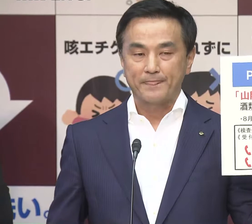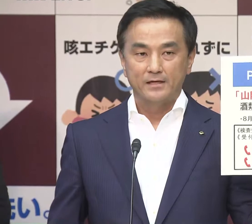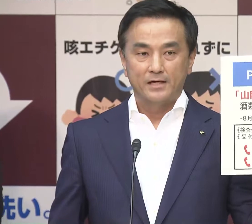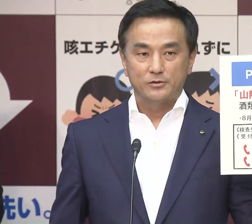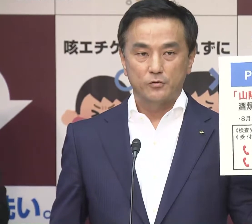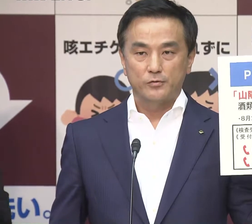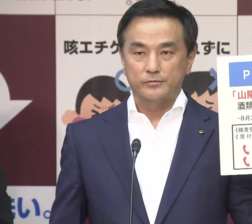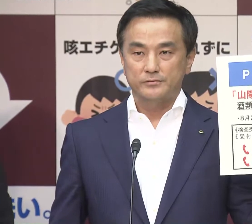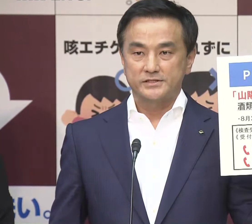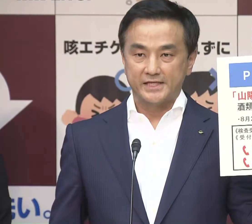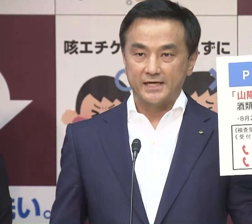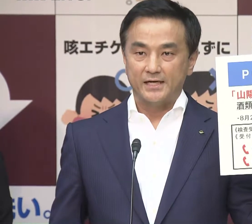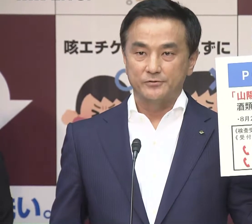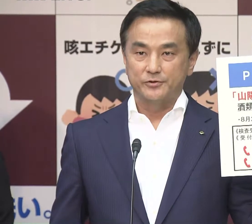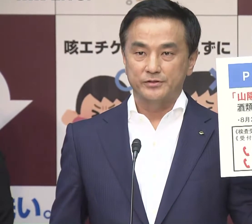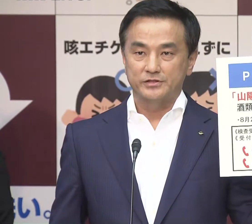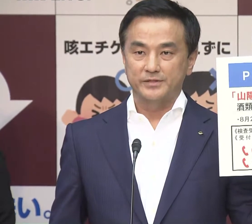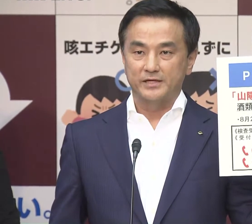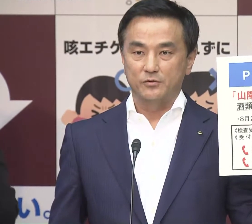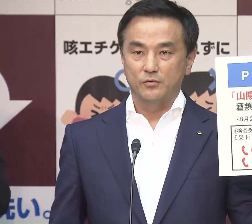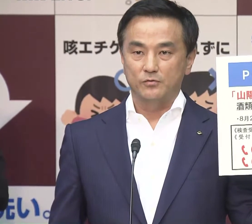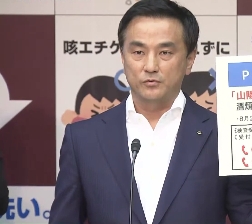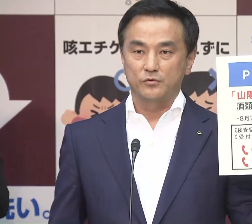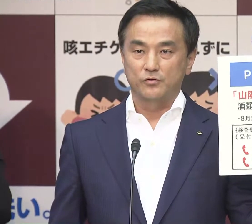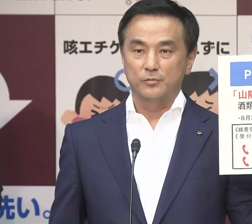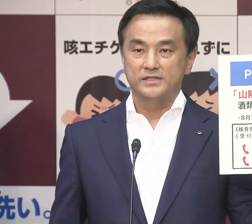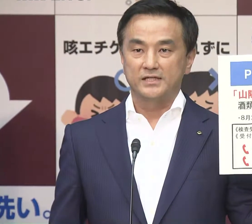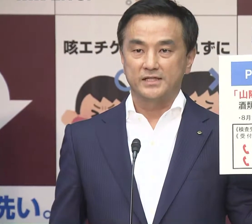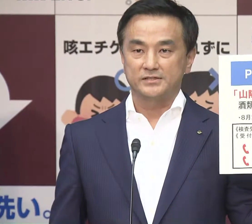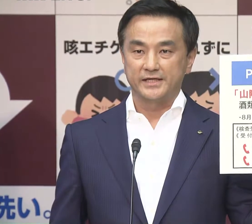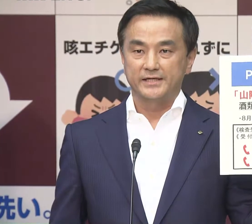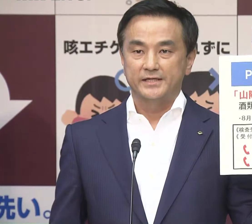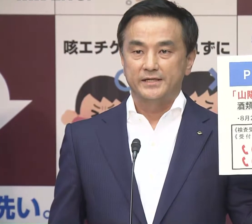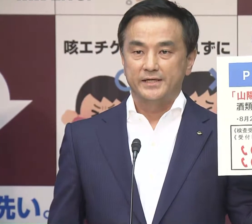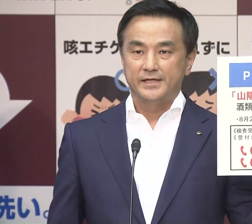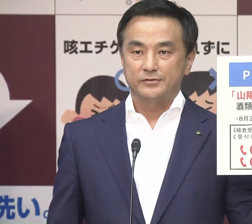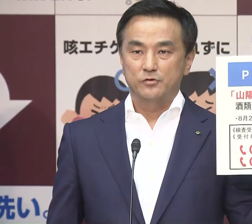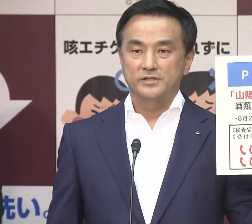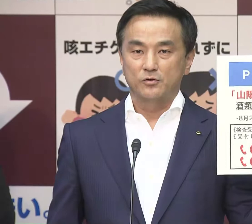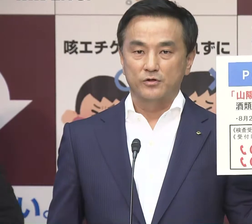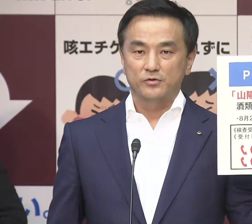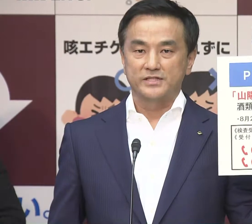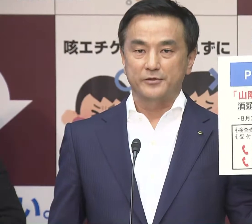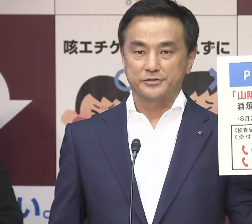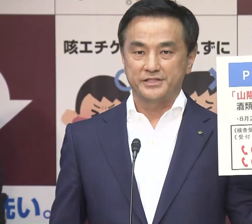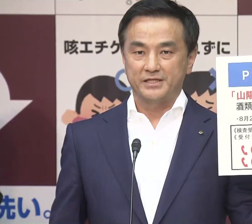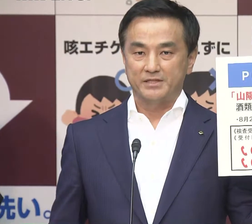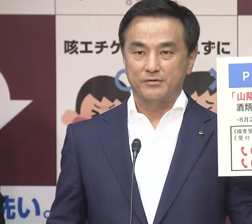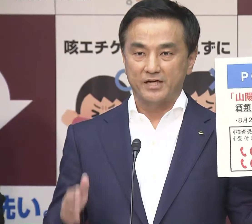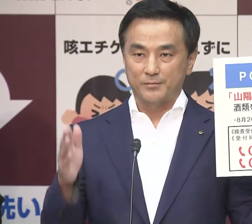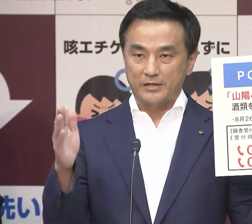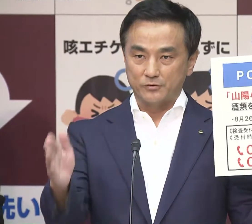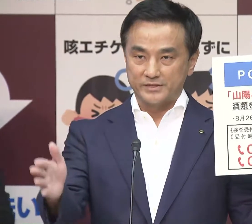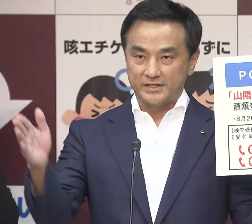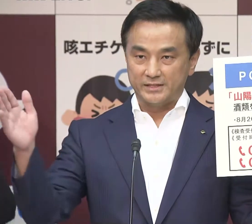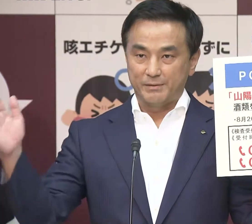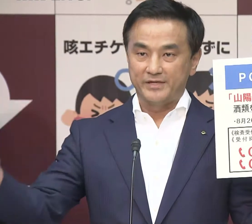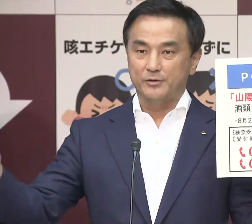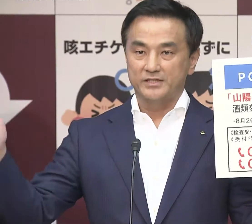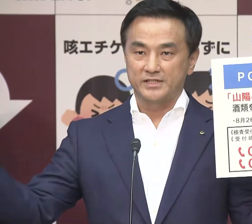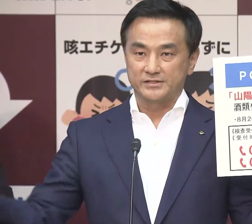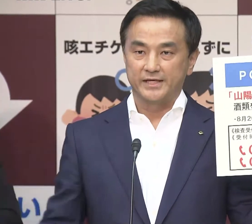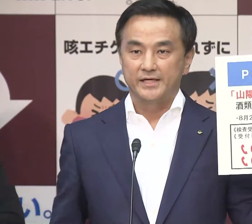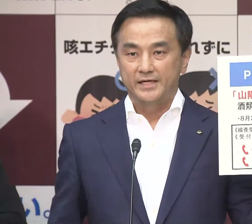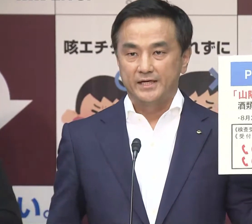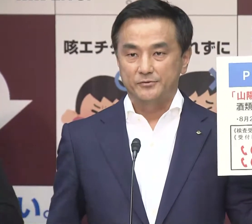ています。市や猟員組合の方のご協力もいただいてですね、そのお店の方にお伝えをし、また我々もお店にビ